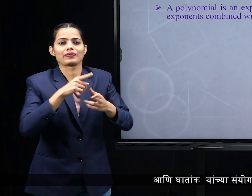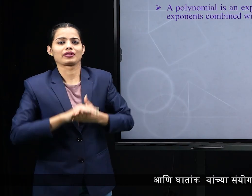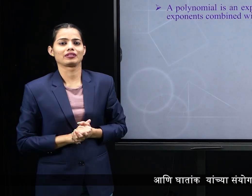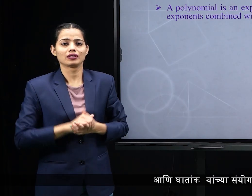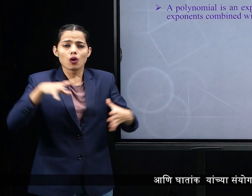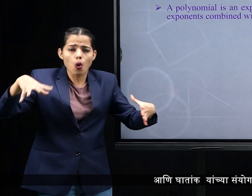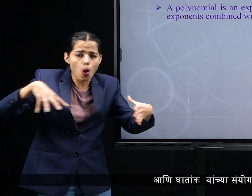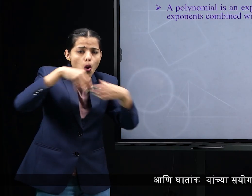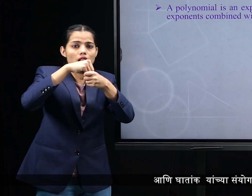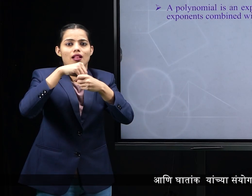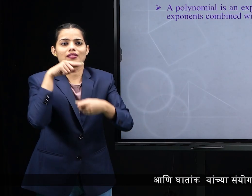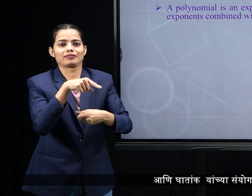संयोगाने तयार होतात.